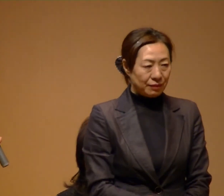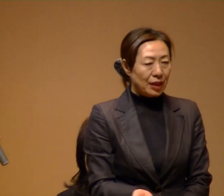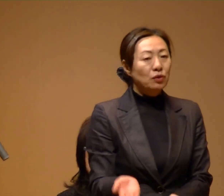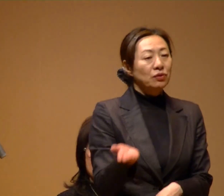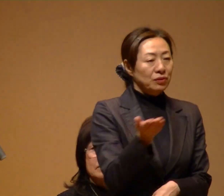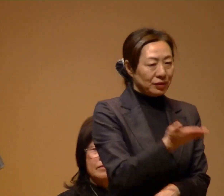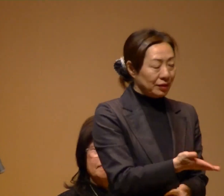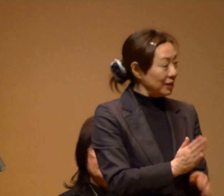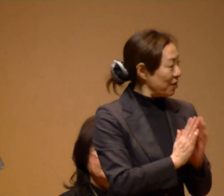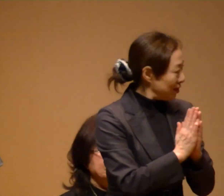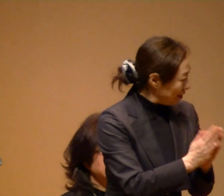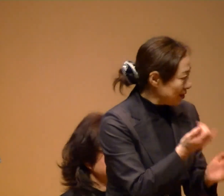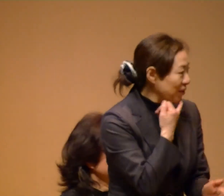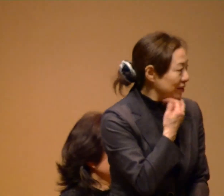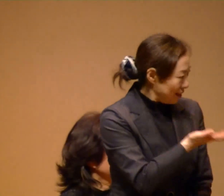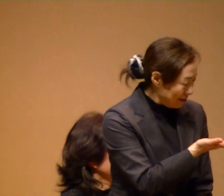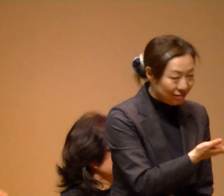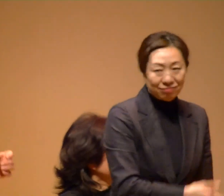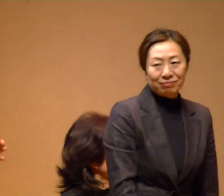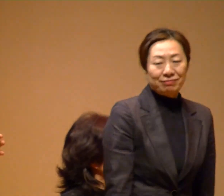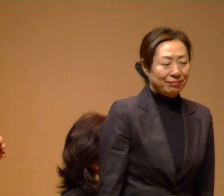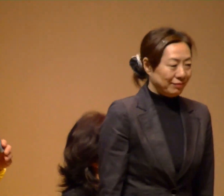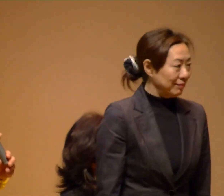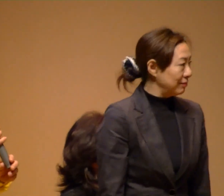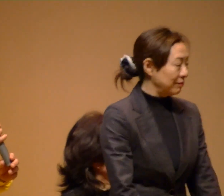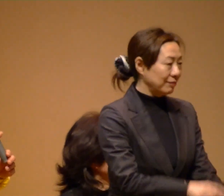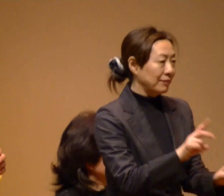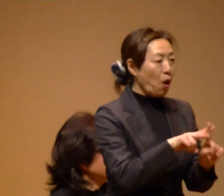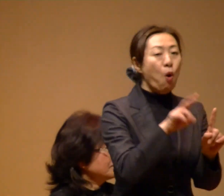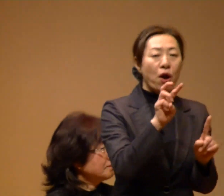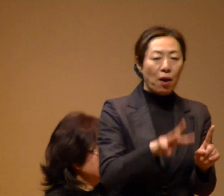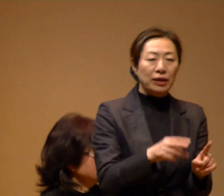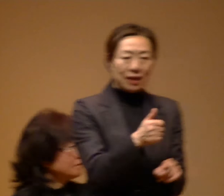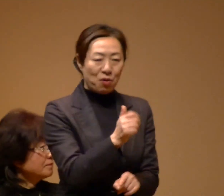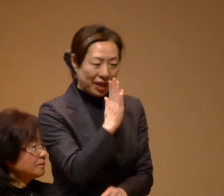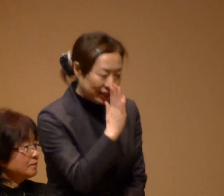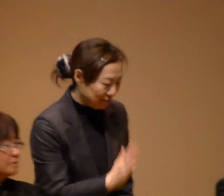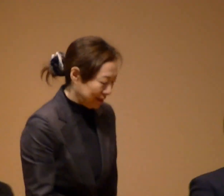続いてお願いしてもいいでしょうか。お母さんお願いします。